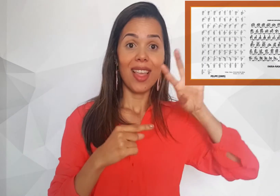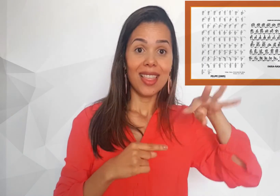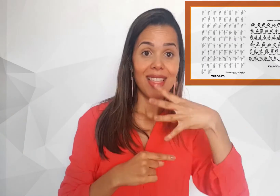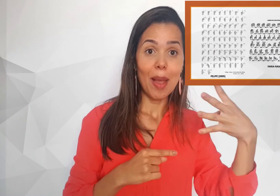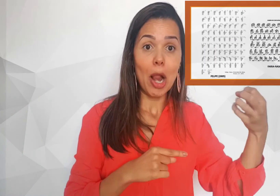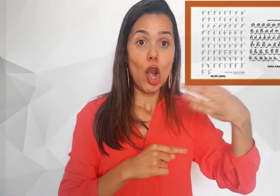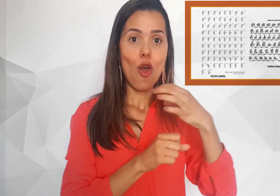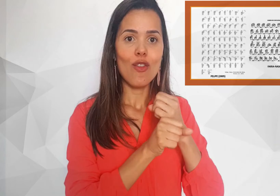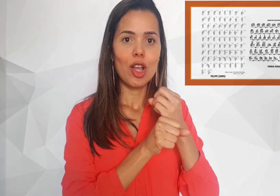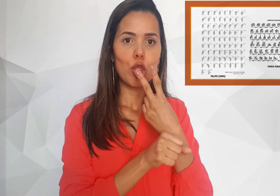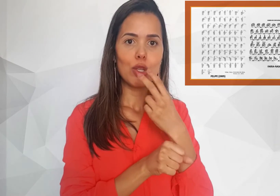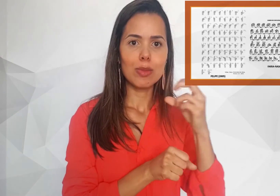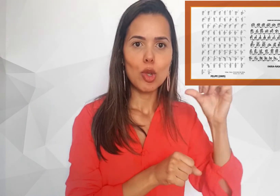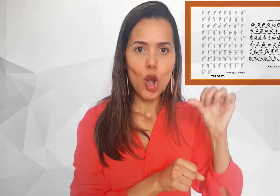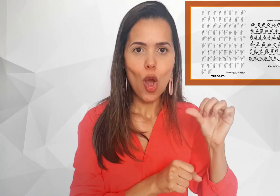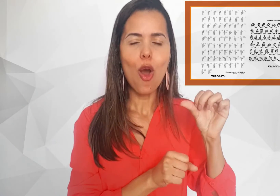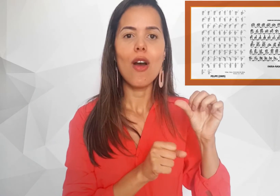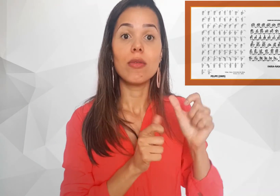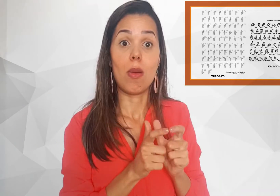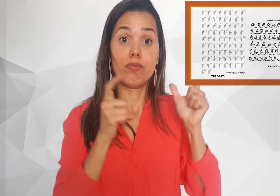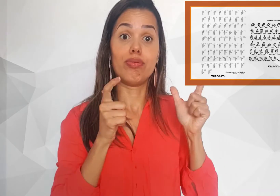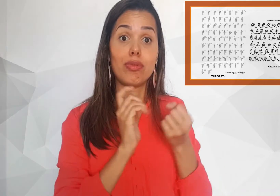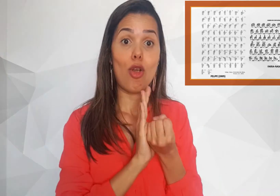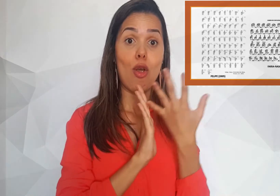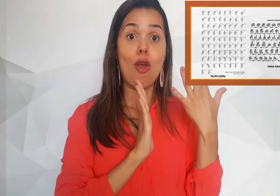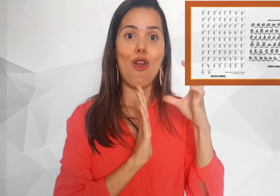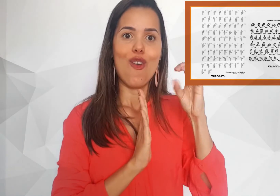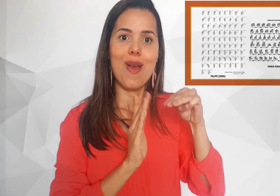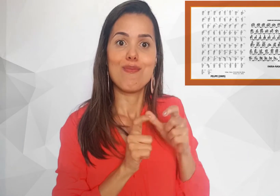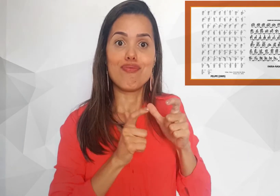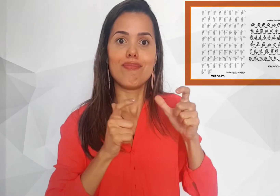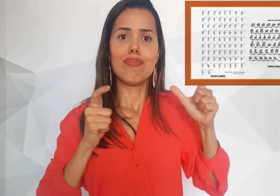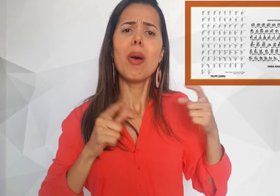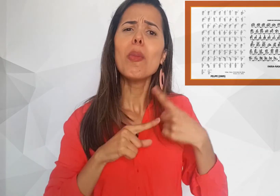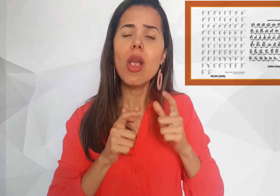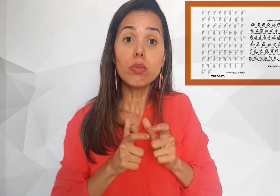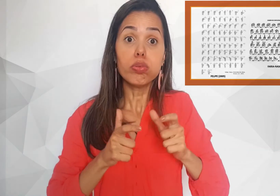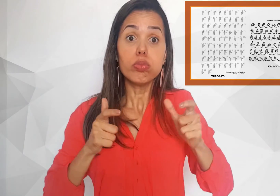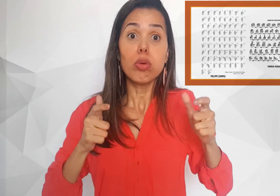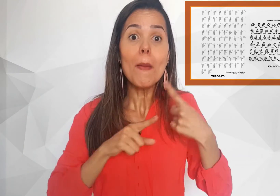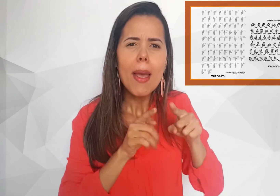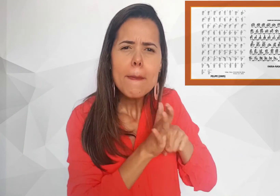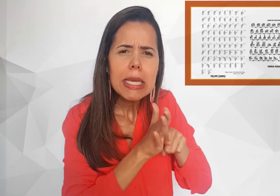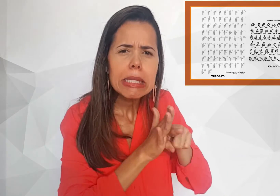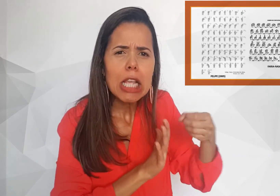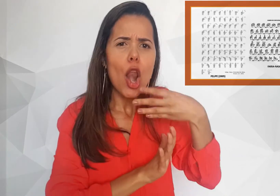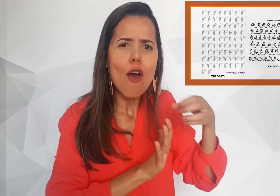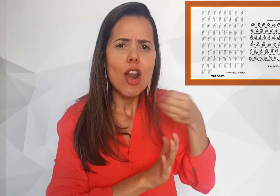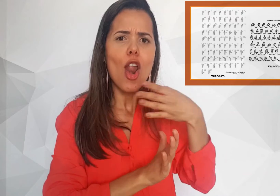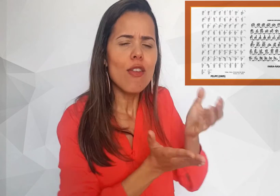de configuração de mãos. Por quê? Porque à medida que as análises, né, os estudos vão avançando, é possível identificar